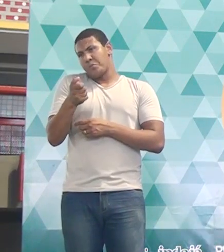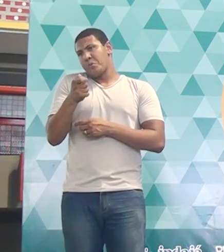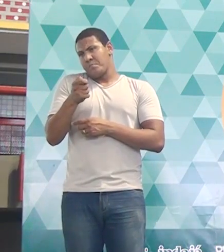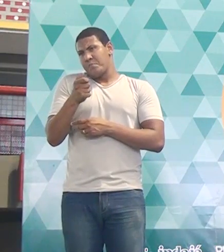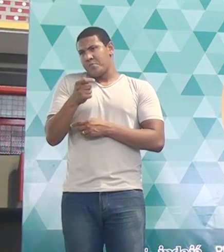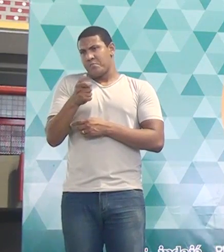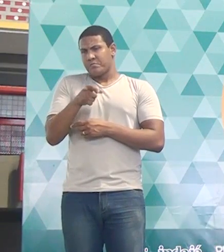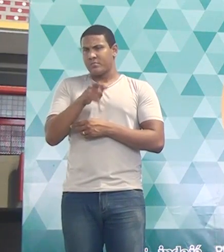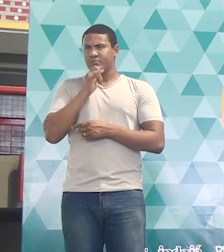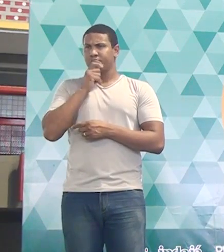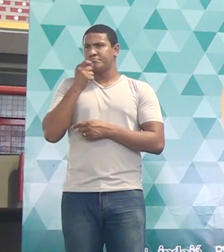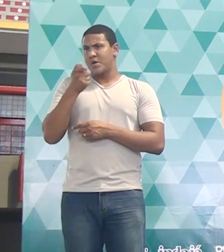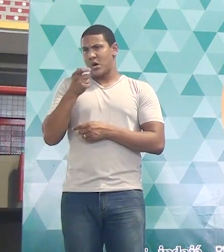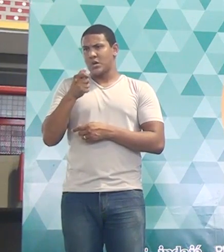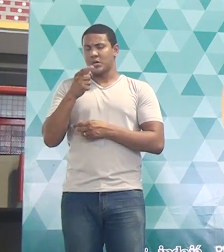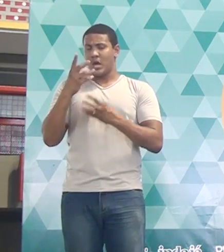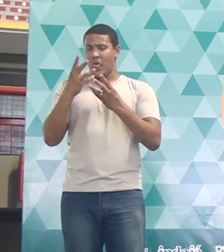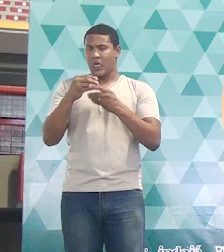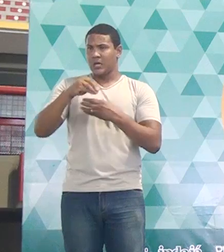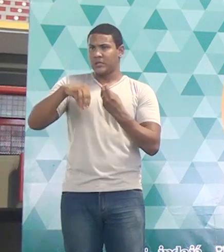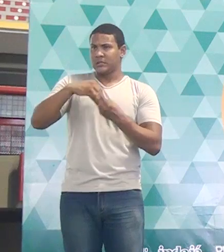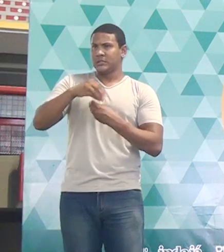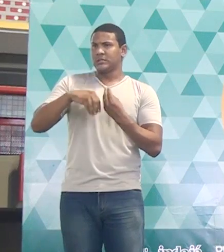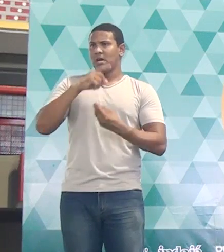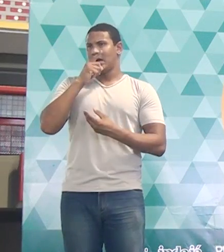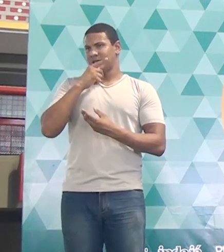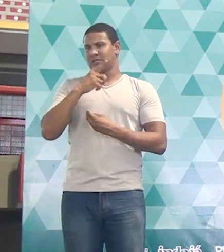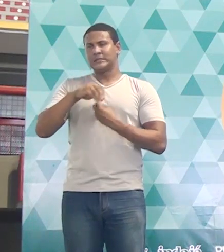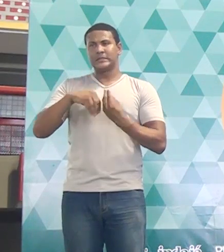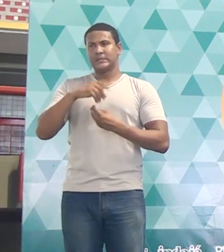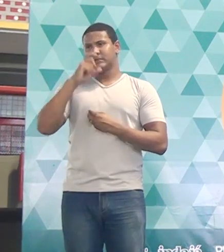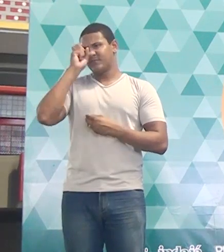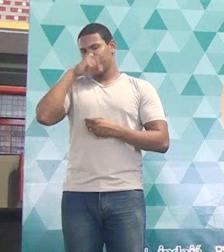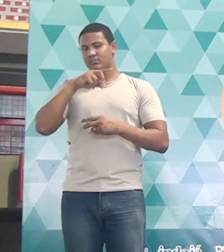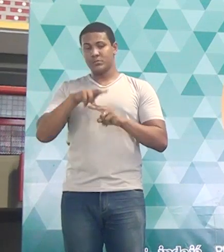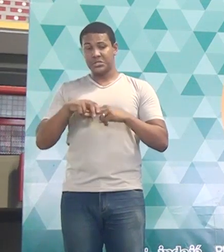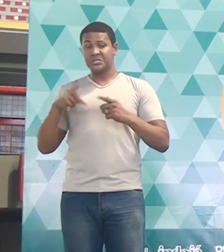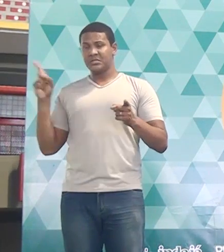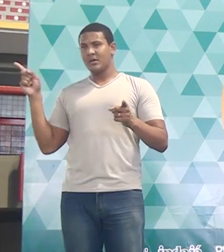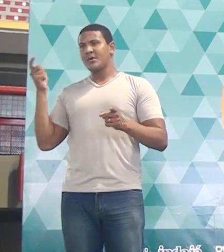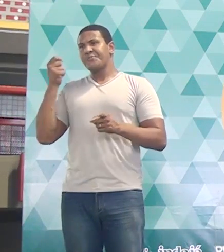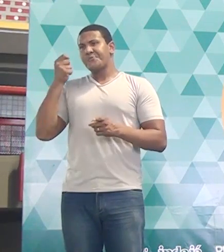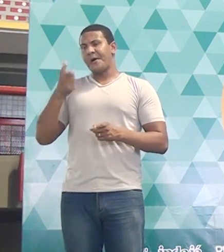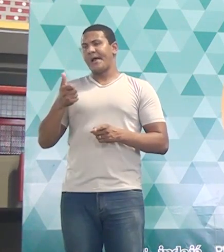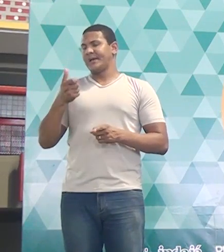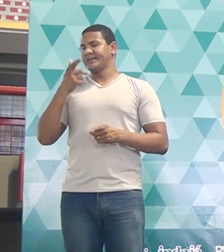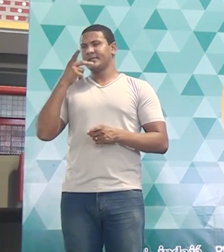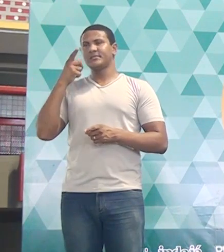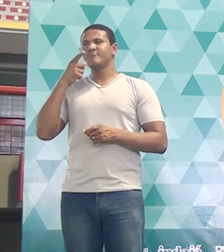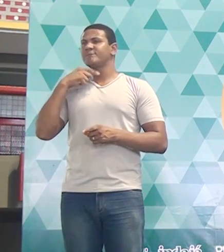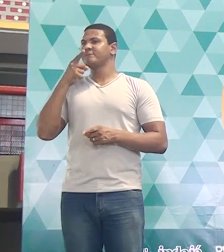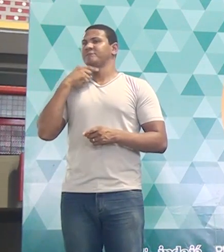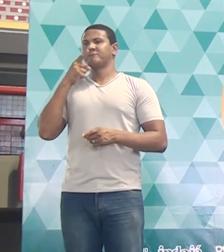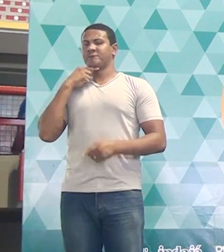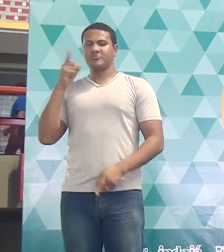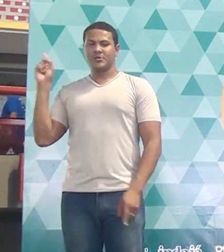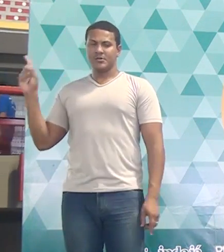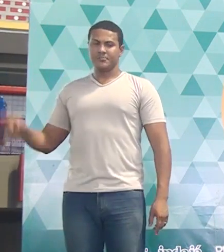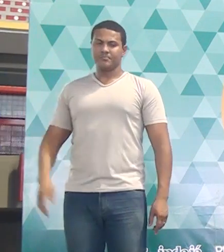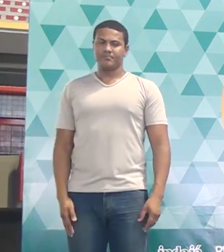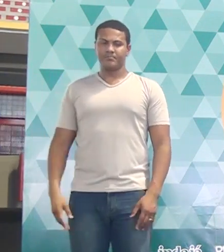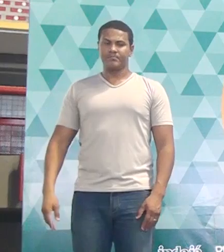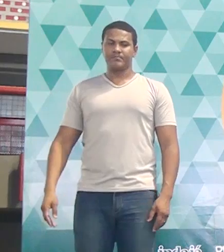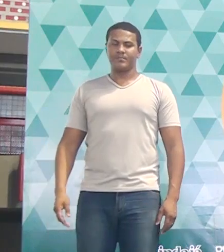esse hidróxido férrico é uma base praticamente insolúvel na água. Falso item E. Como é que você